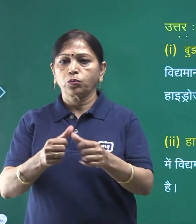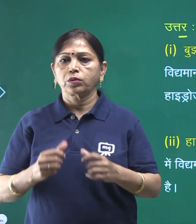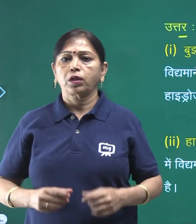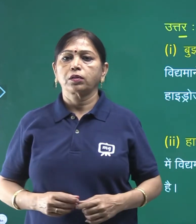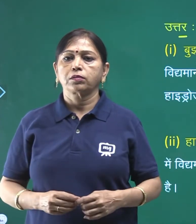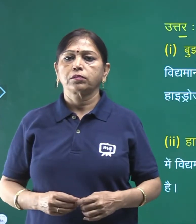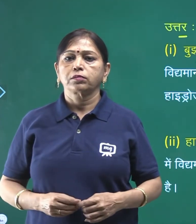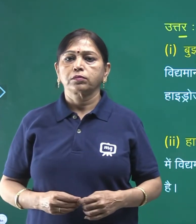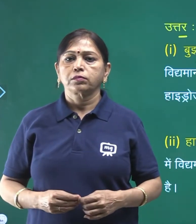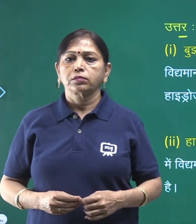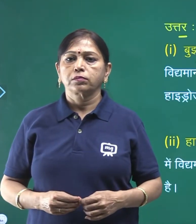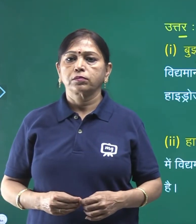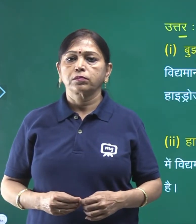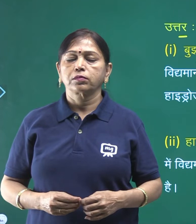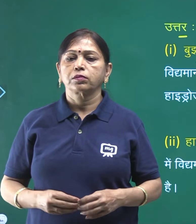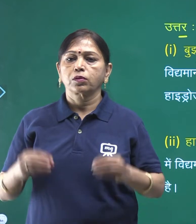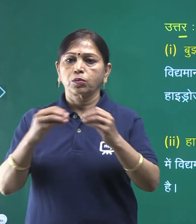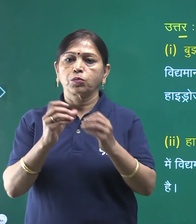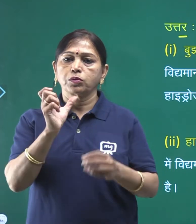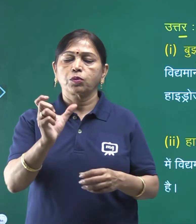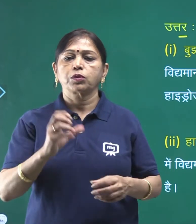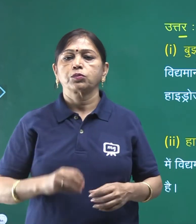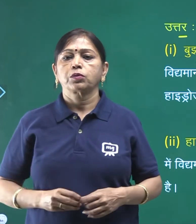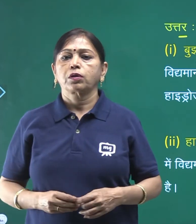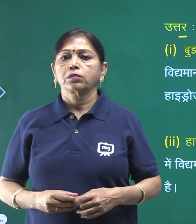उत्तर बुझा हुआ चूना